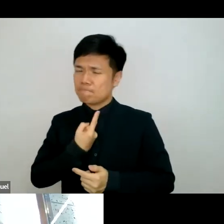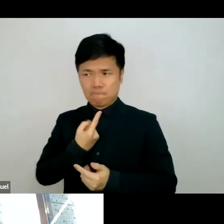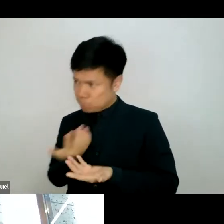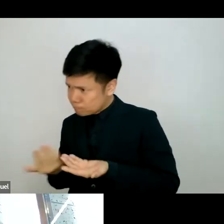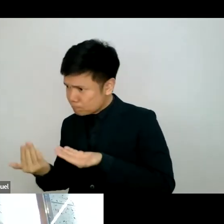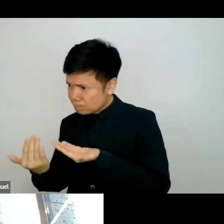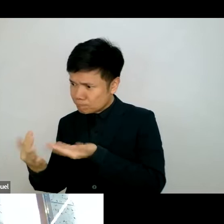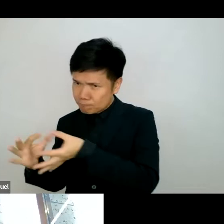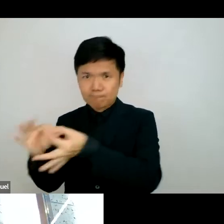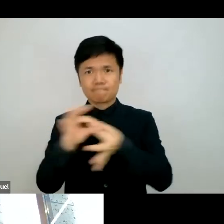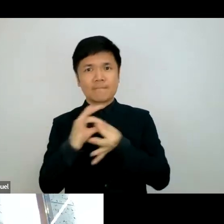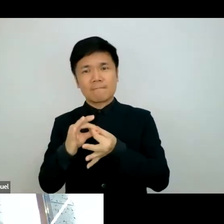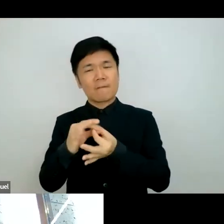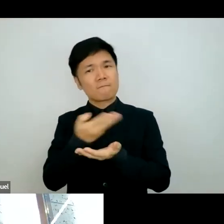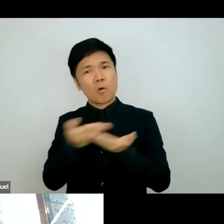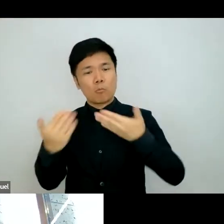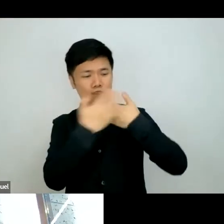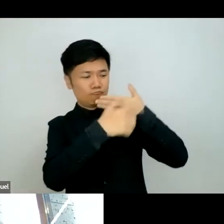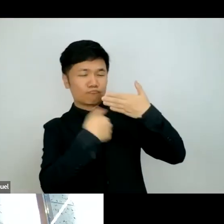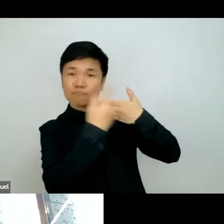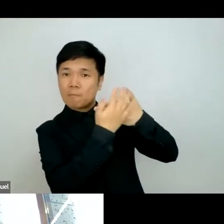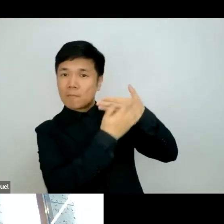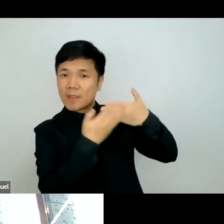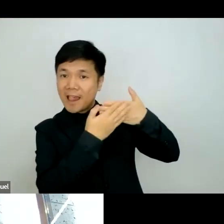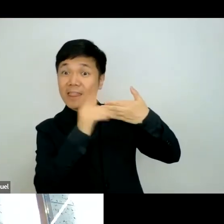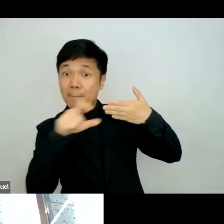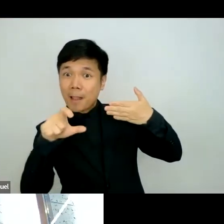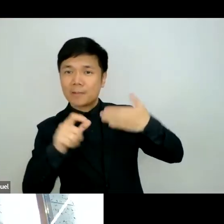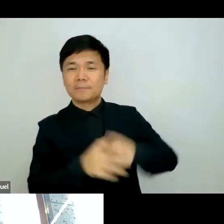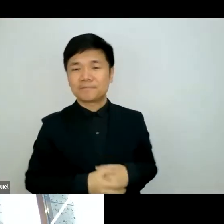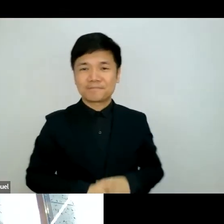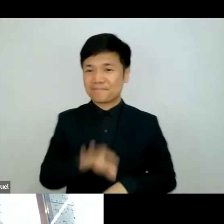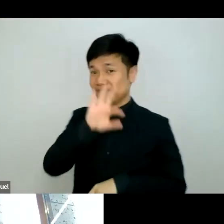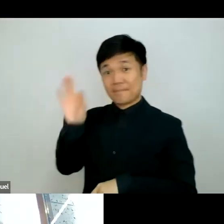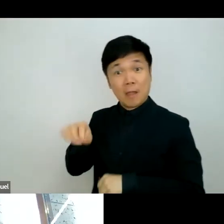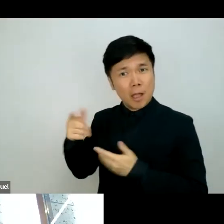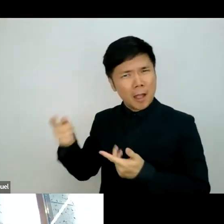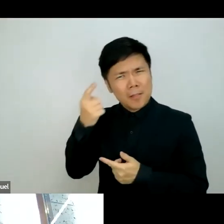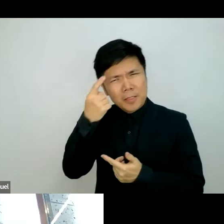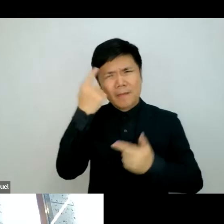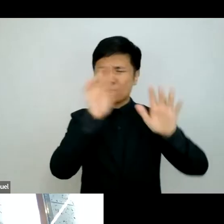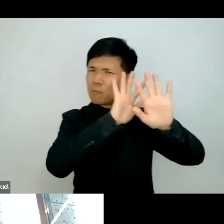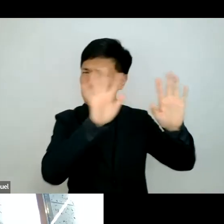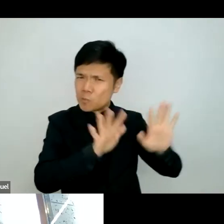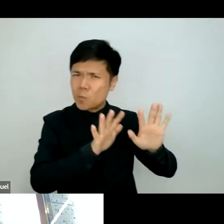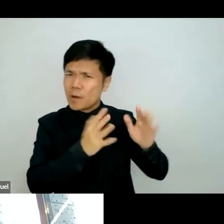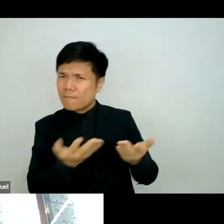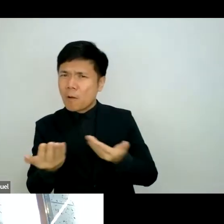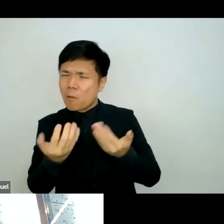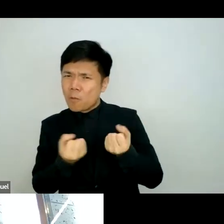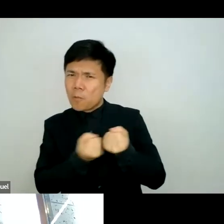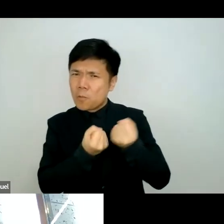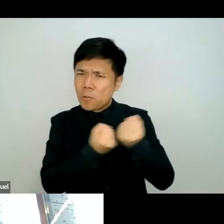notre question est comment est-ce que les femmes handicapées